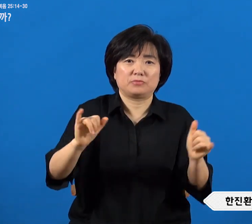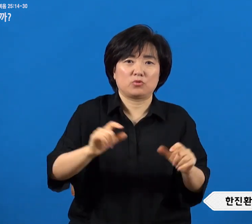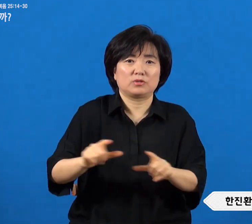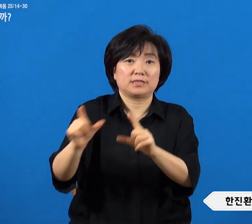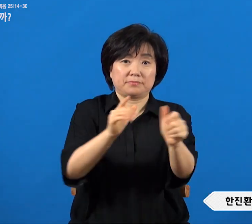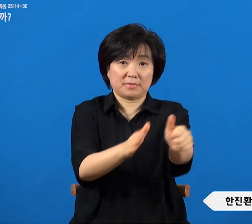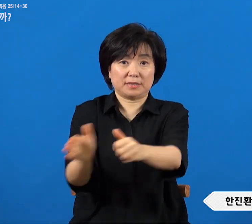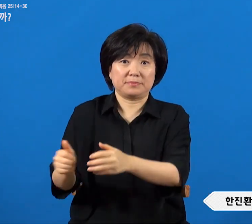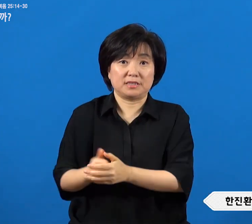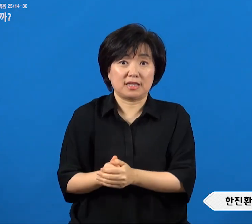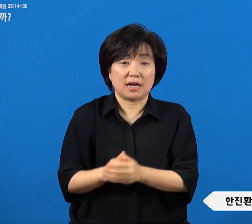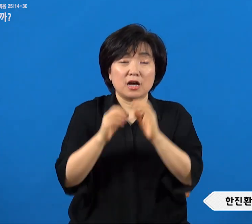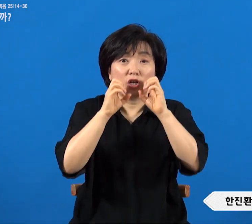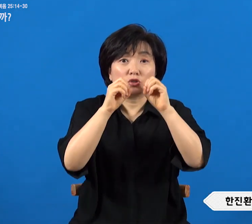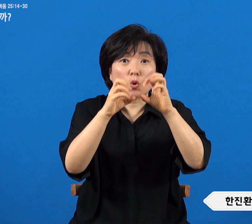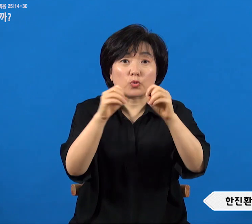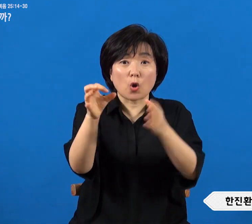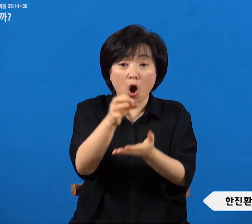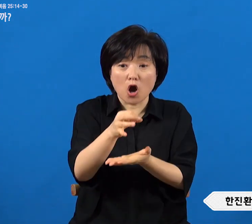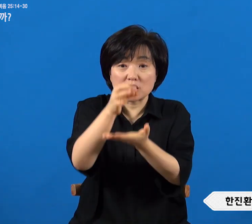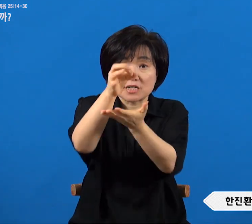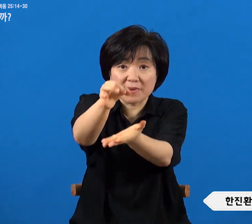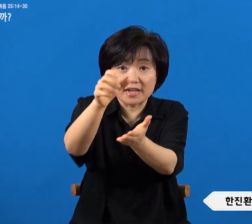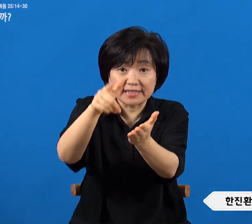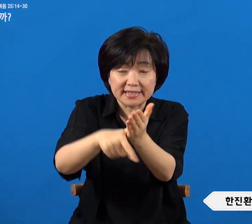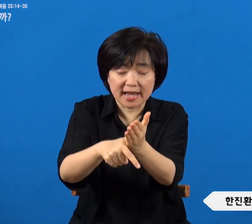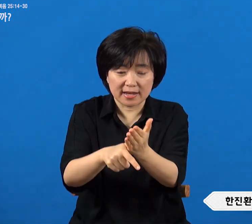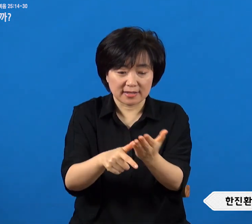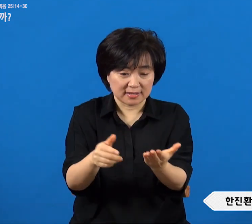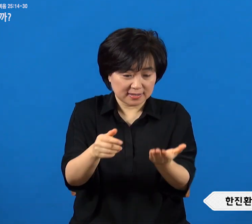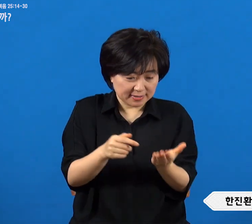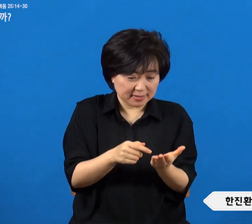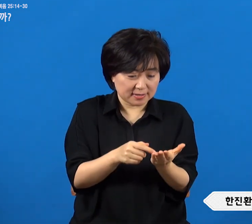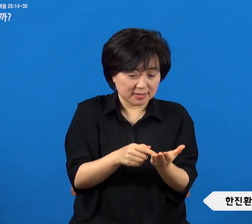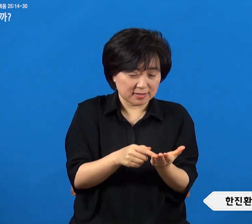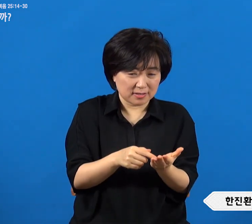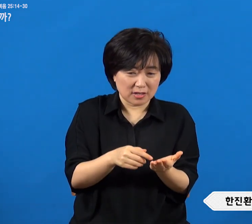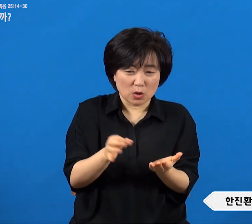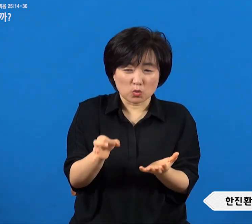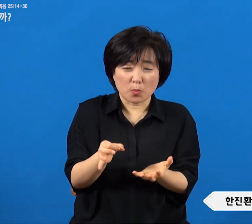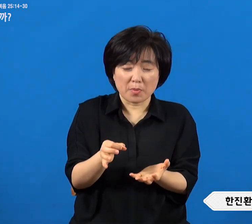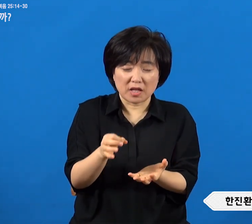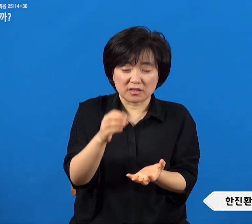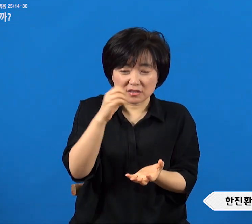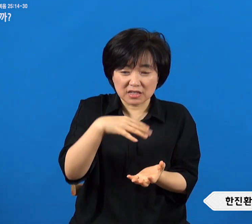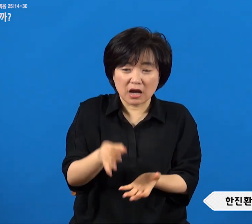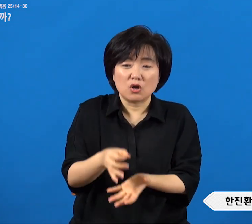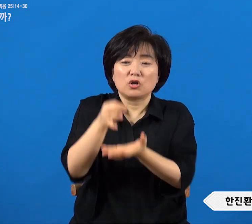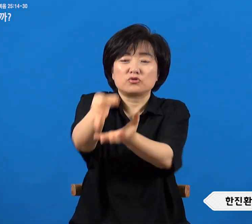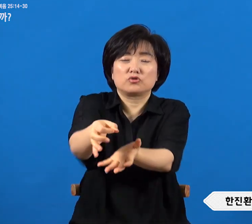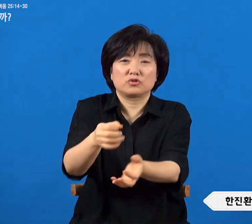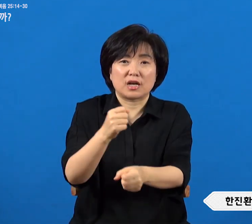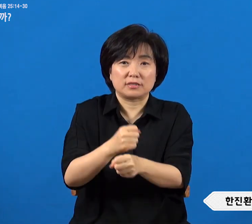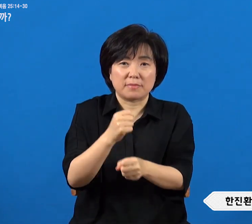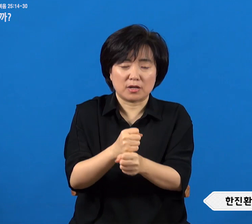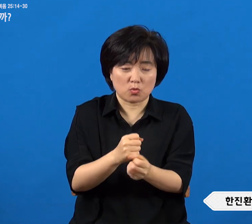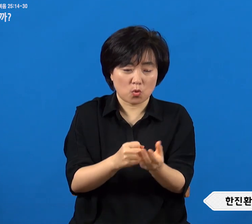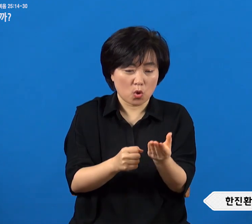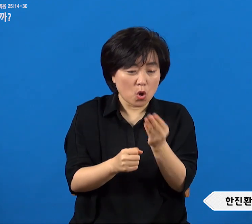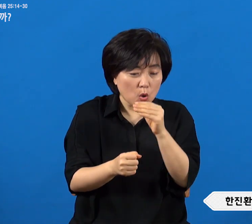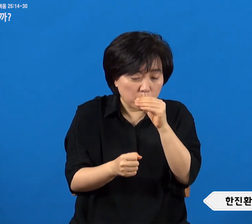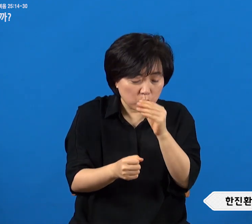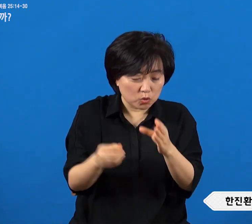헌금할 때에 기도하십시오. 그냥 돈만 덜렁 보내지 말고 봉투 위에 손을